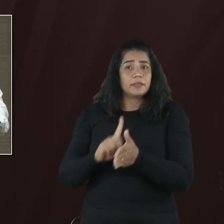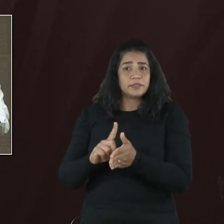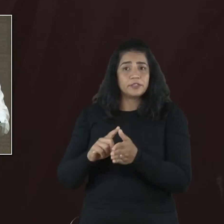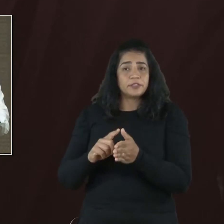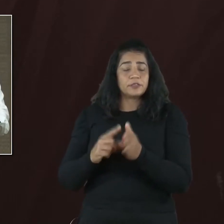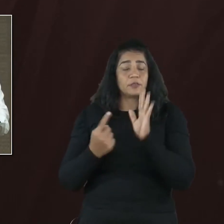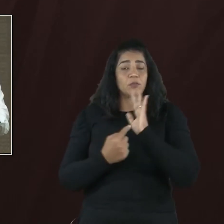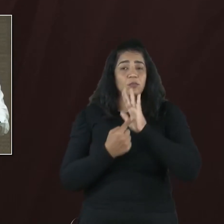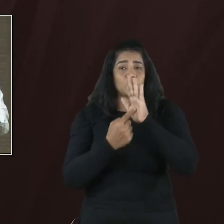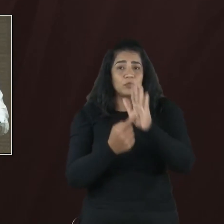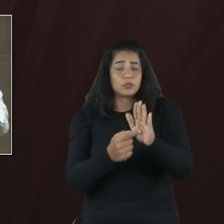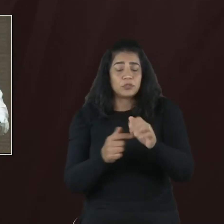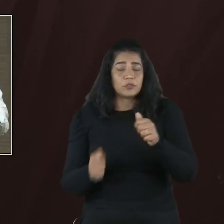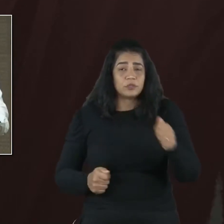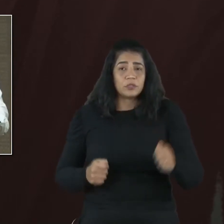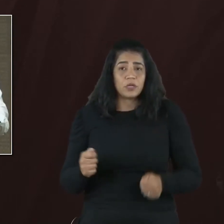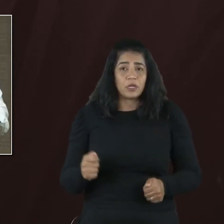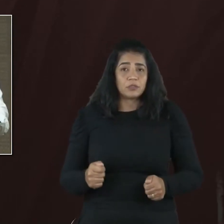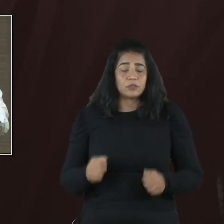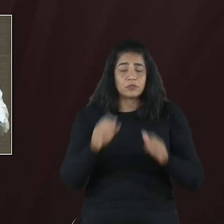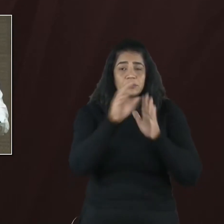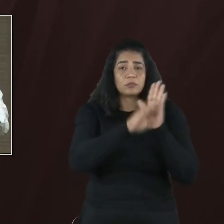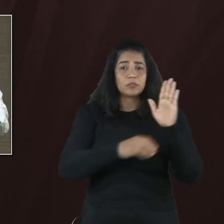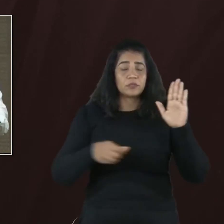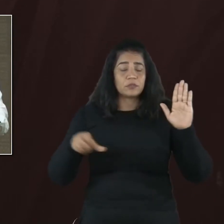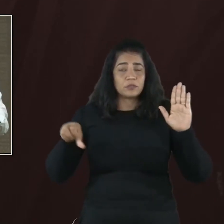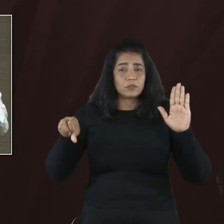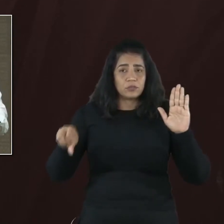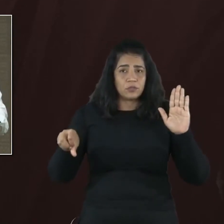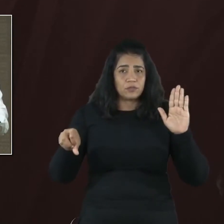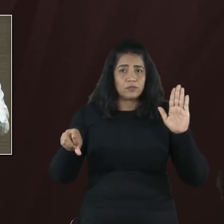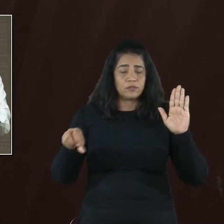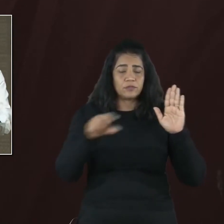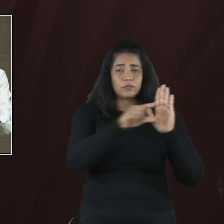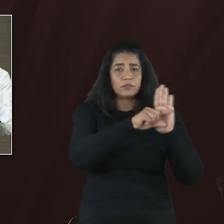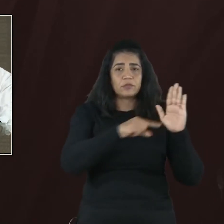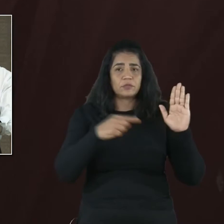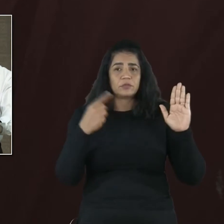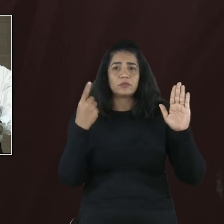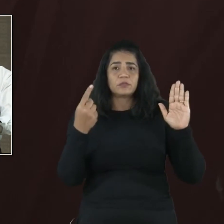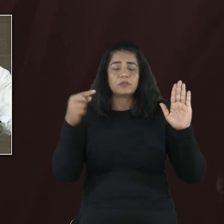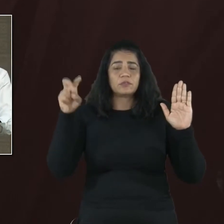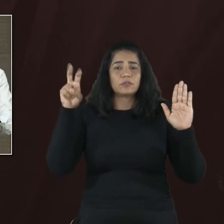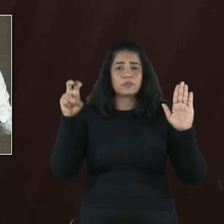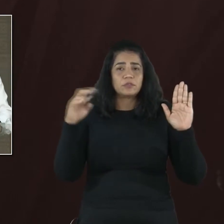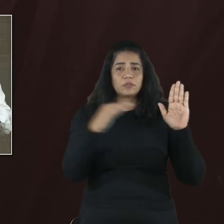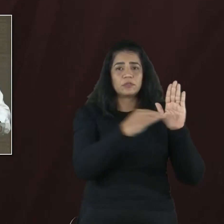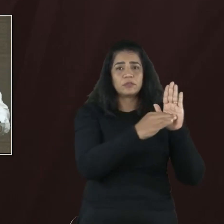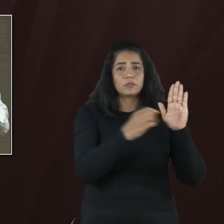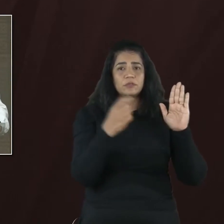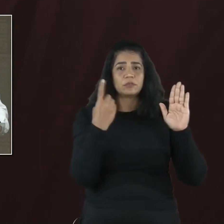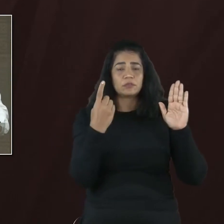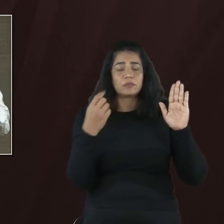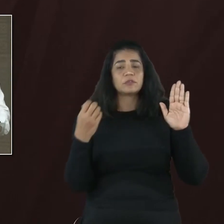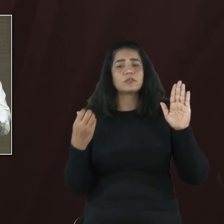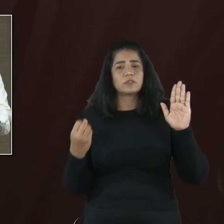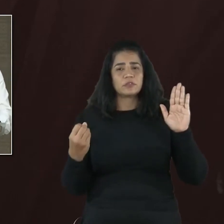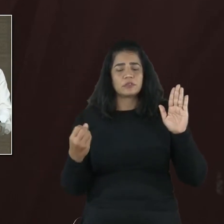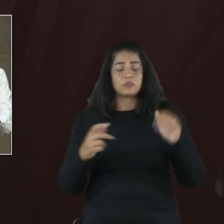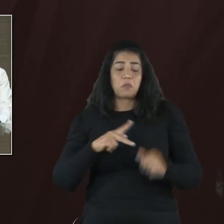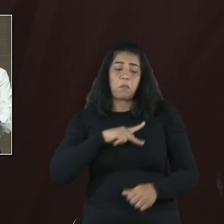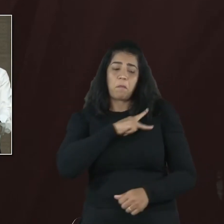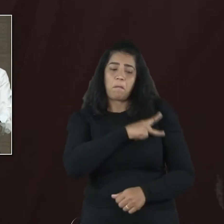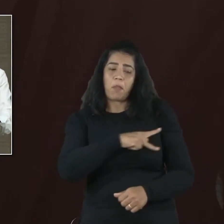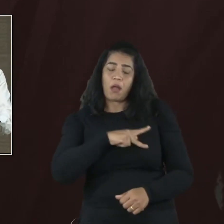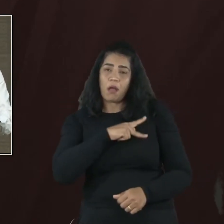a Paulo havia dado uma observação de que Paulo, quando Deus disse para Ananias, que